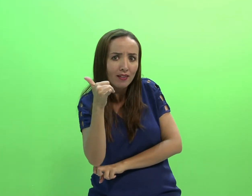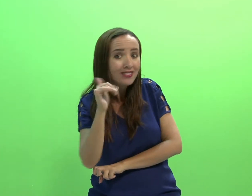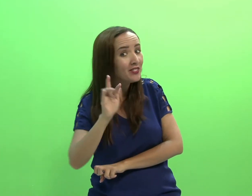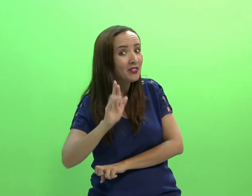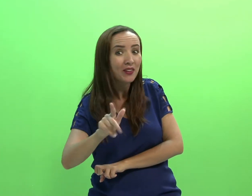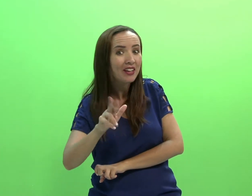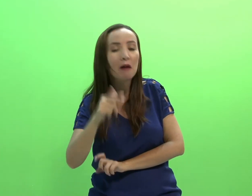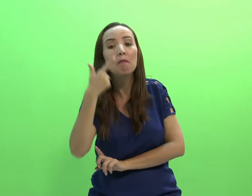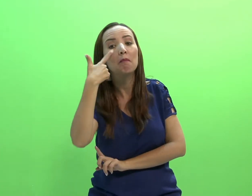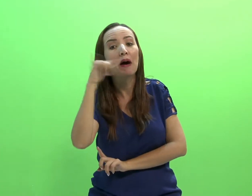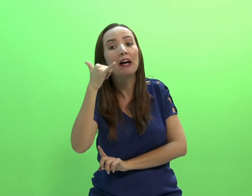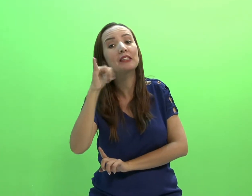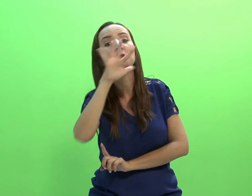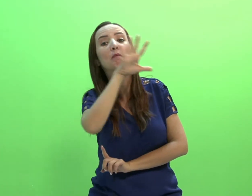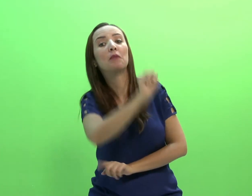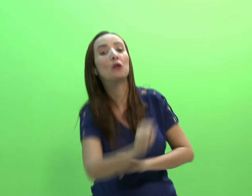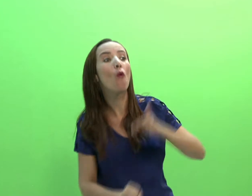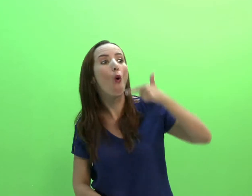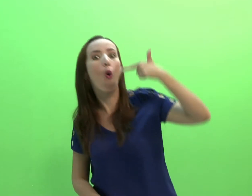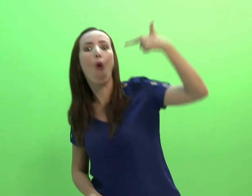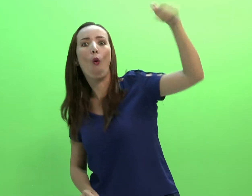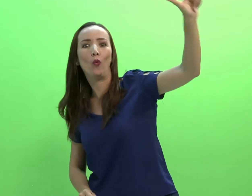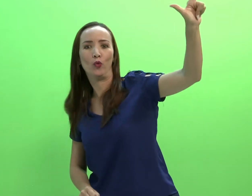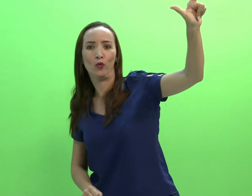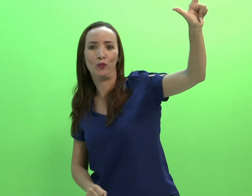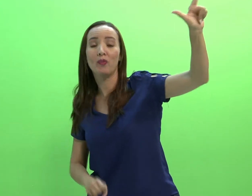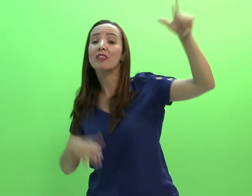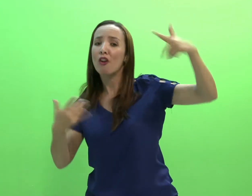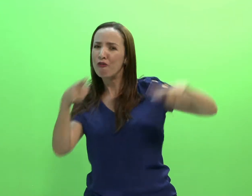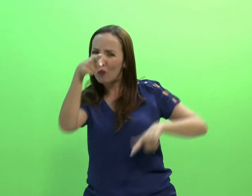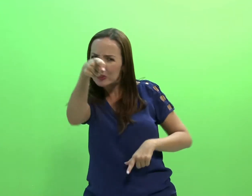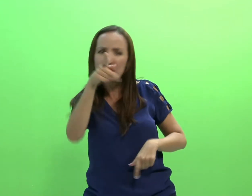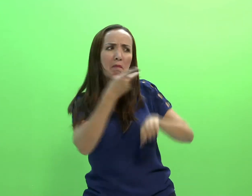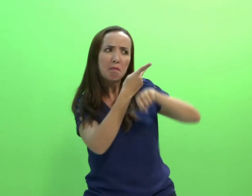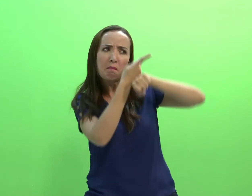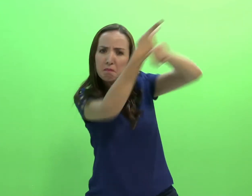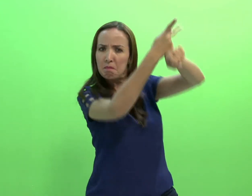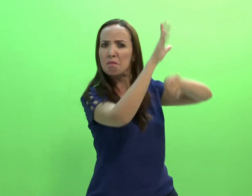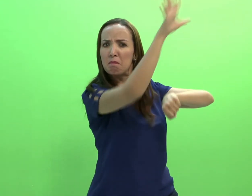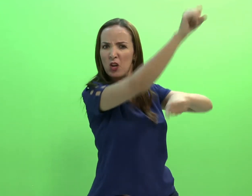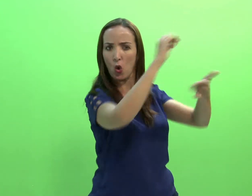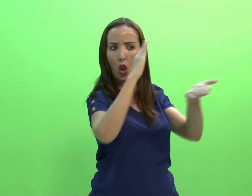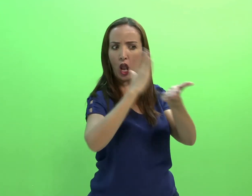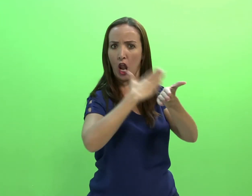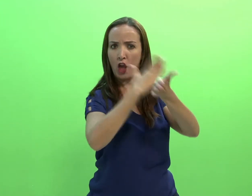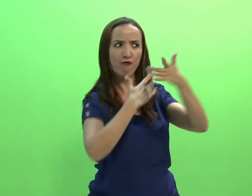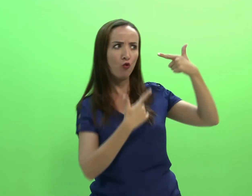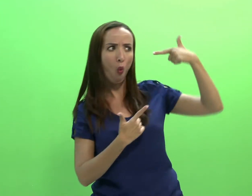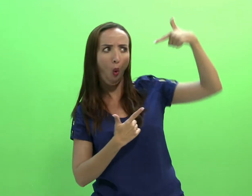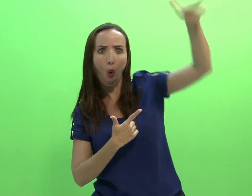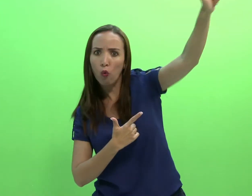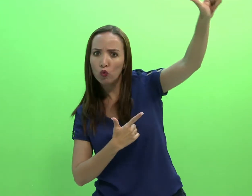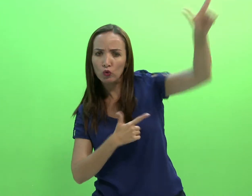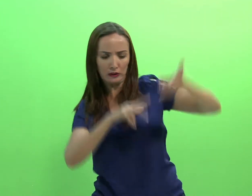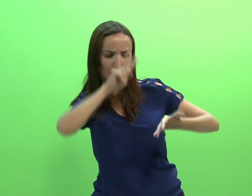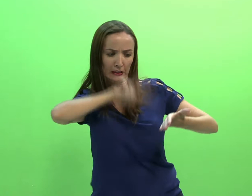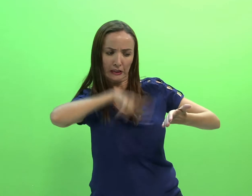Mas você não é Marisa, você é um terceiro. Você pegou o livro que eu